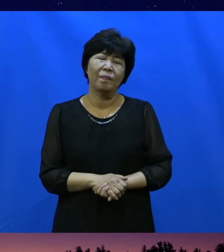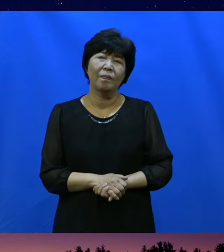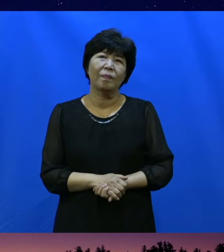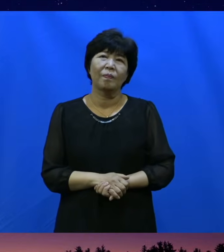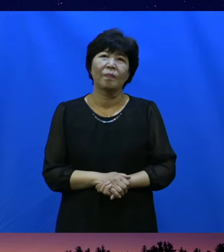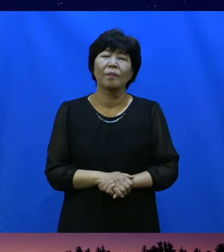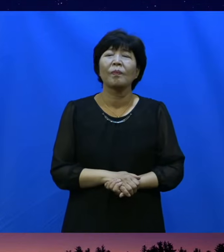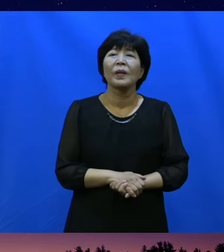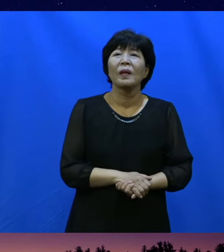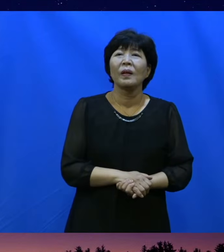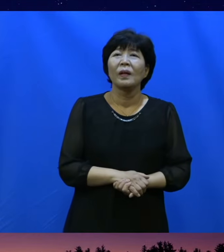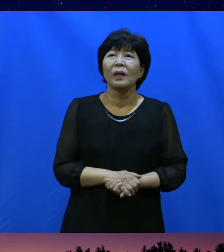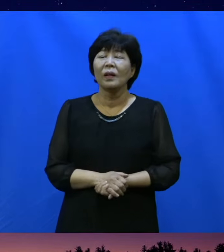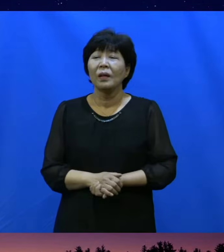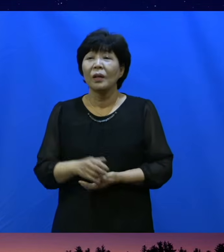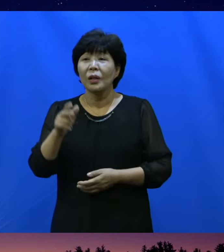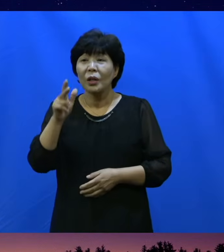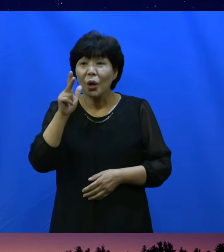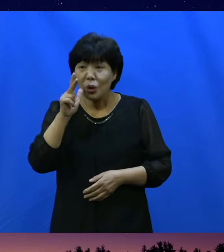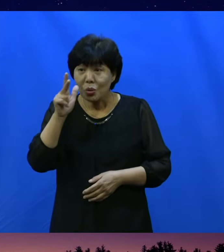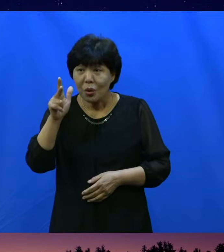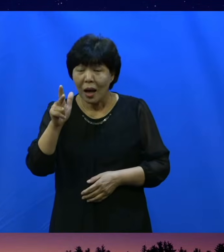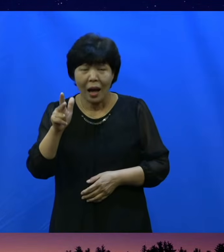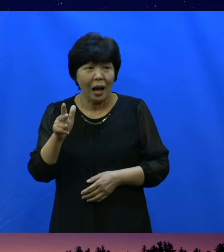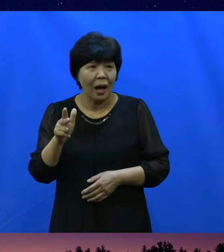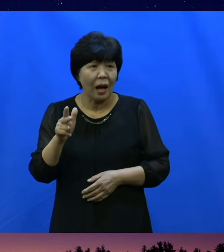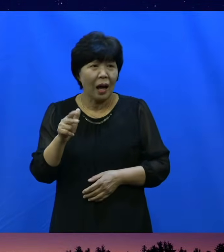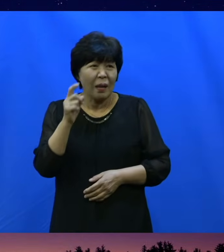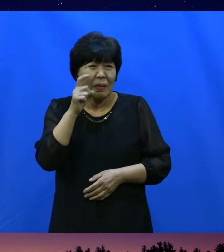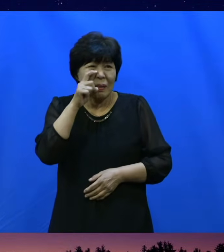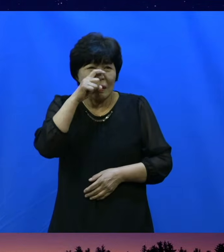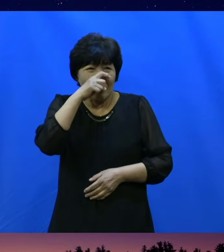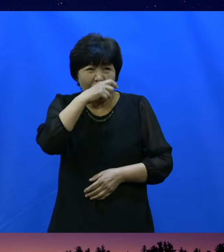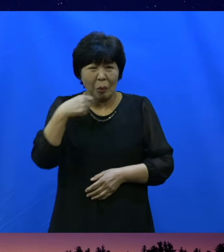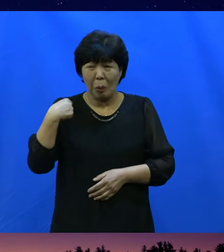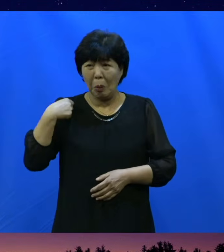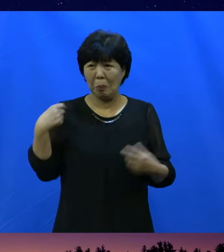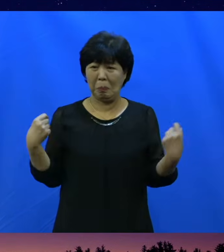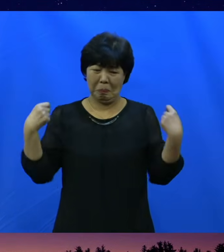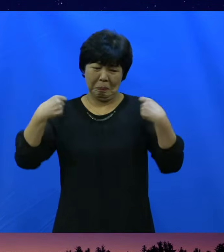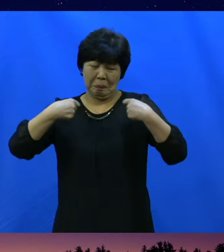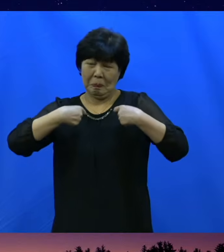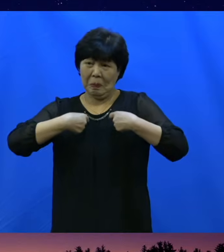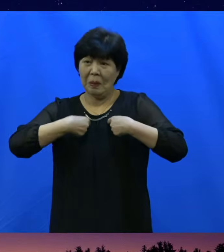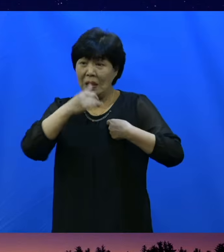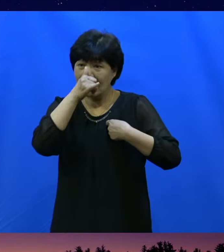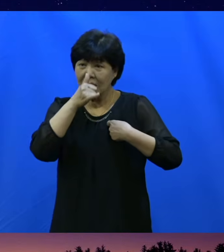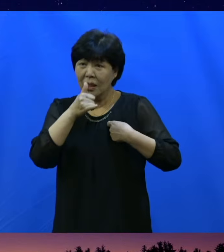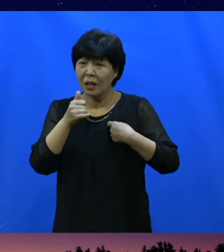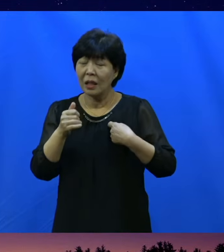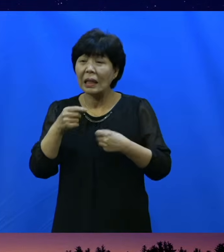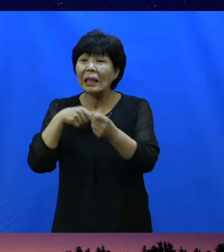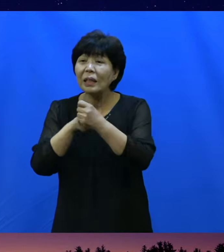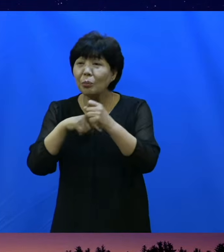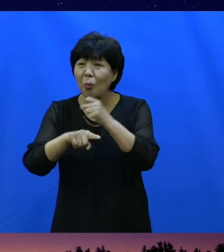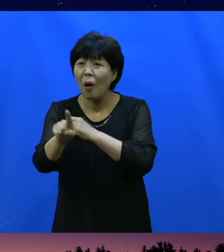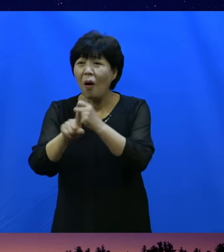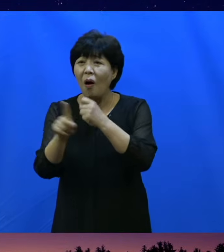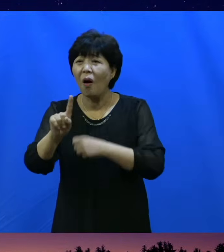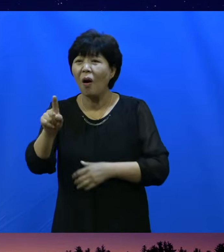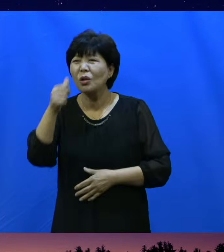오늘 여호수아가 더러운 옷을 입고 있던 거죠. 그러니까 이